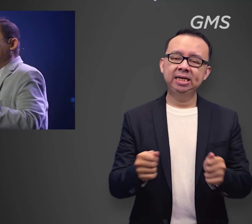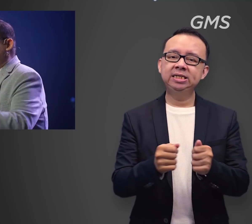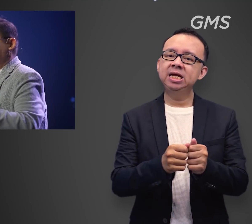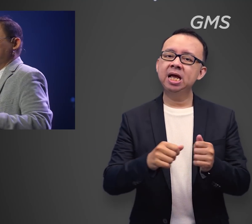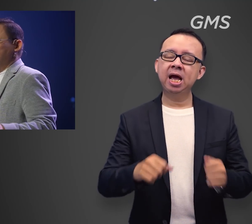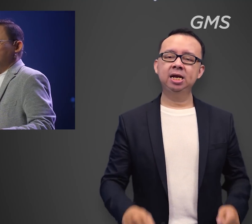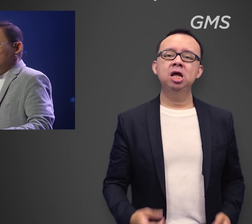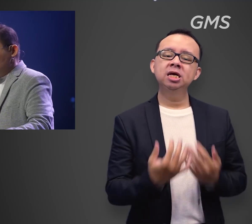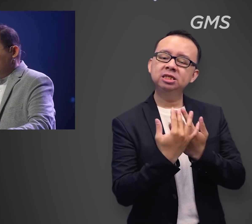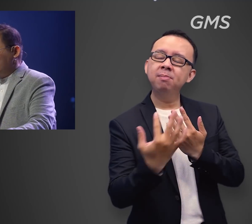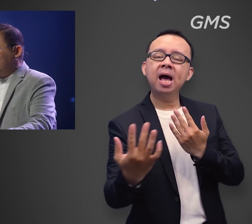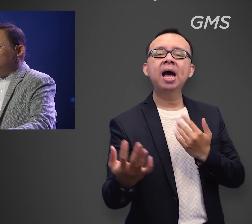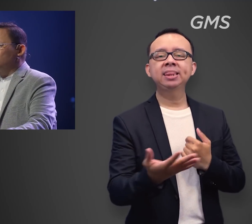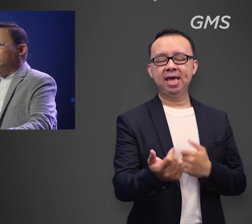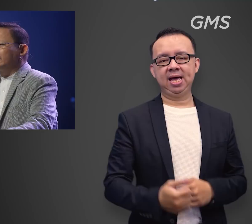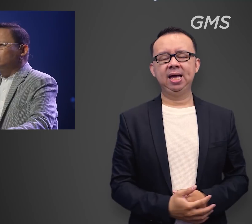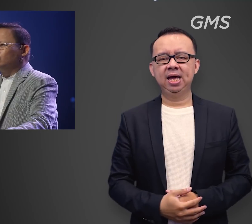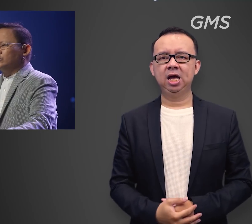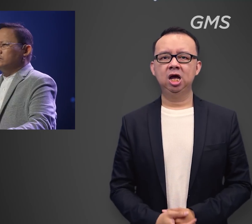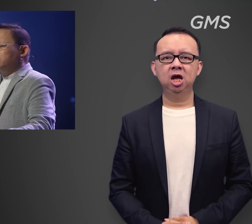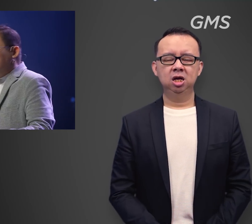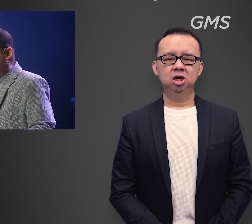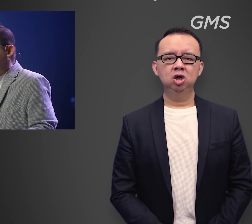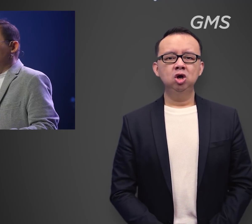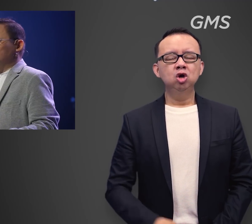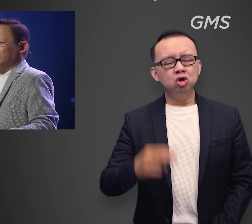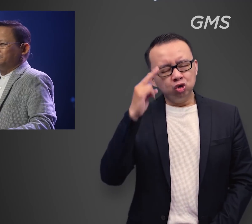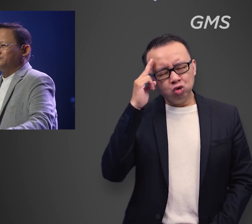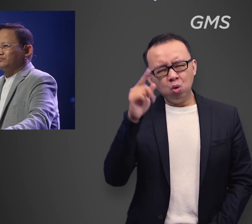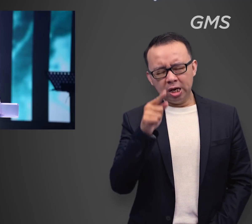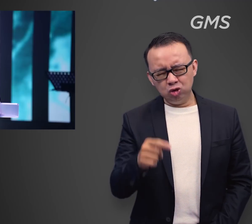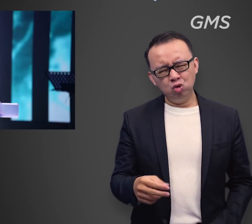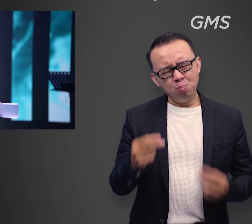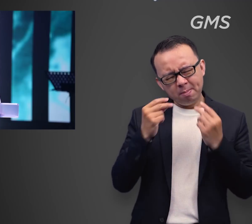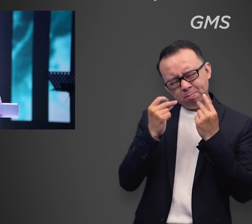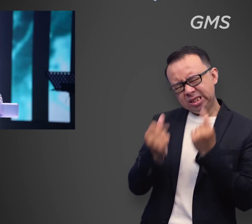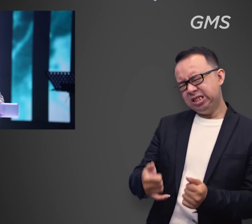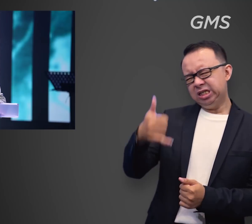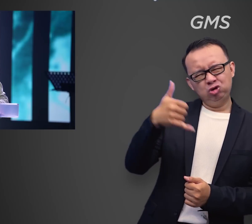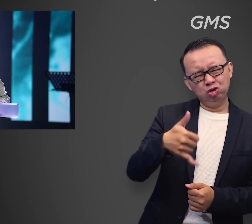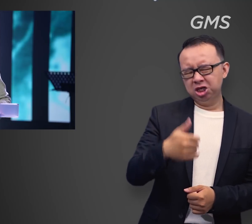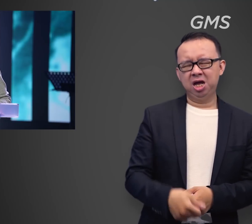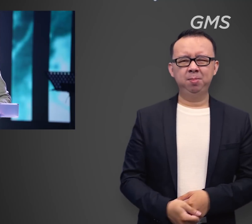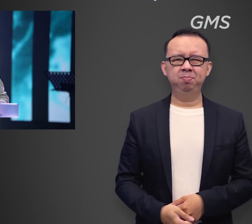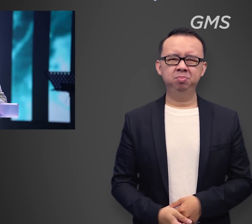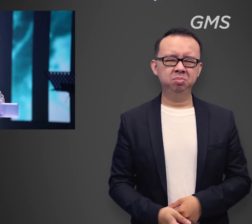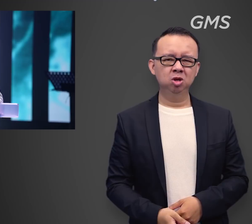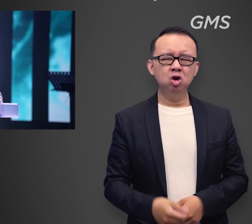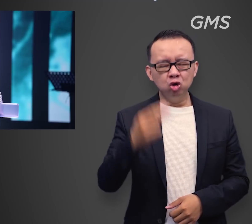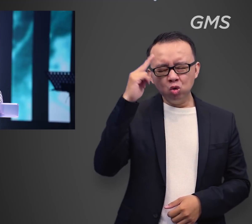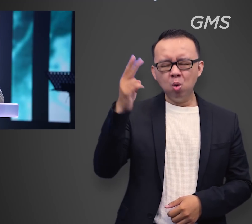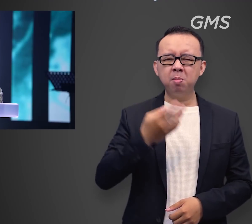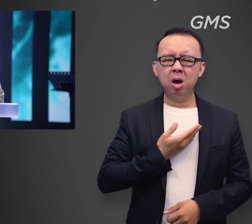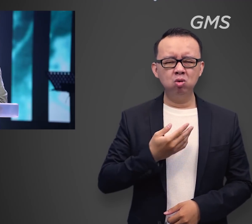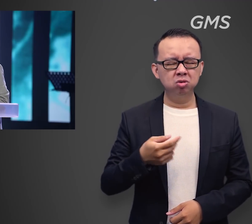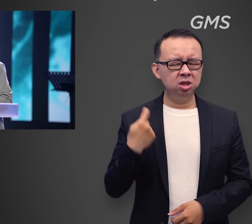menyatakan kasihnya. Sungguh dikatakan Tuhan itu membenci dosa. Tuhan tidak mau kita tinggal dalam dosa.